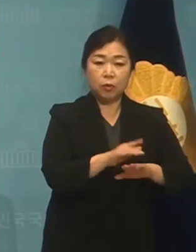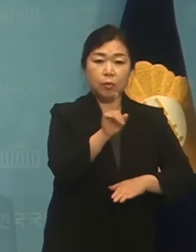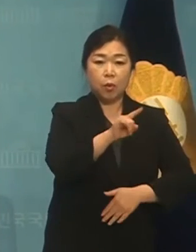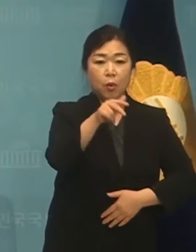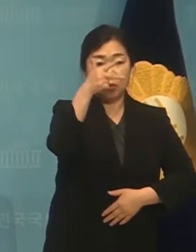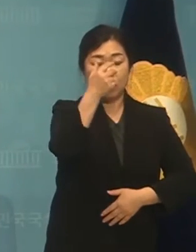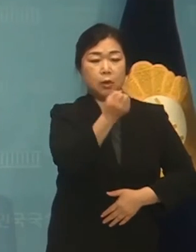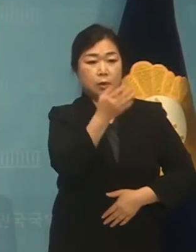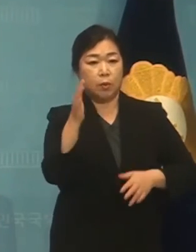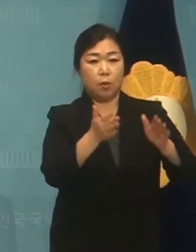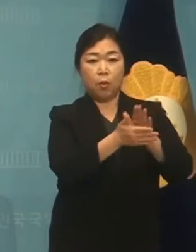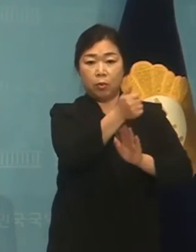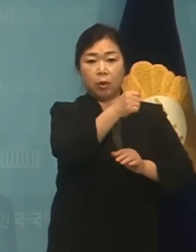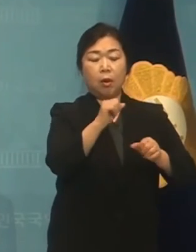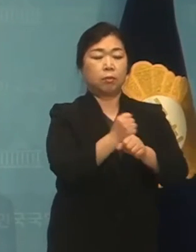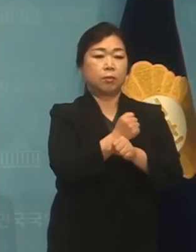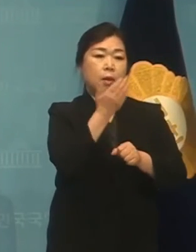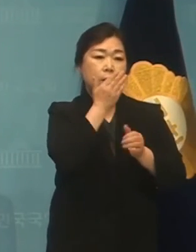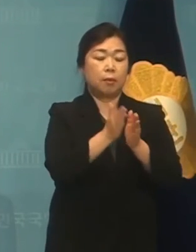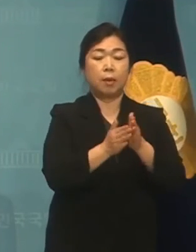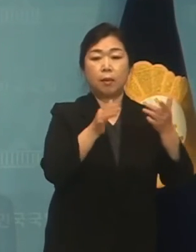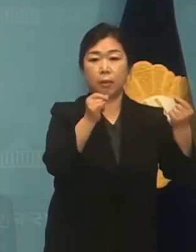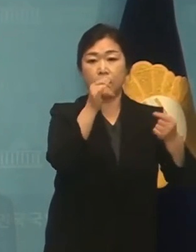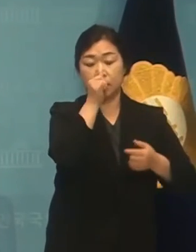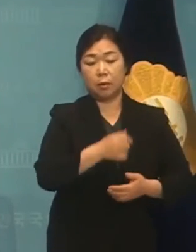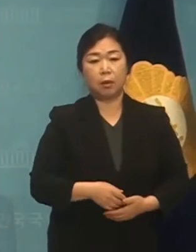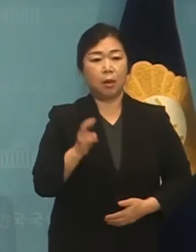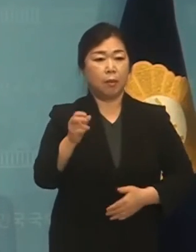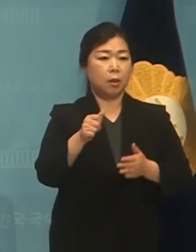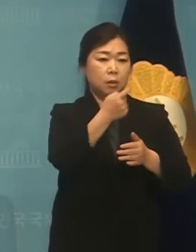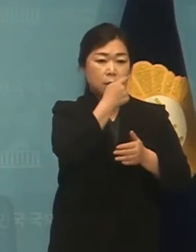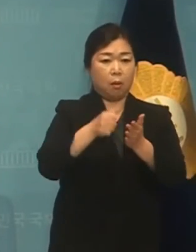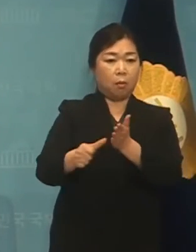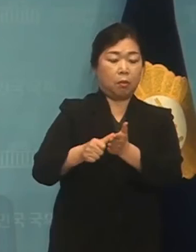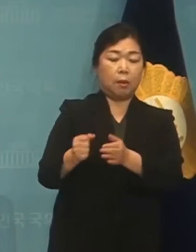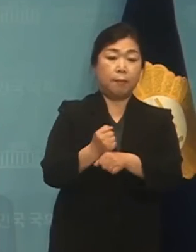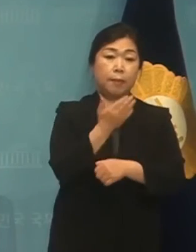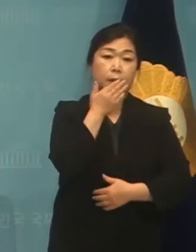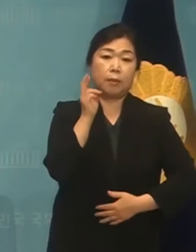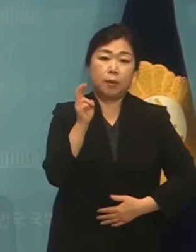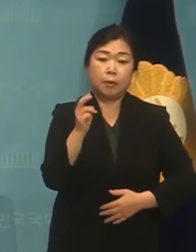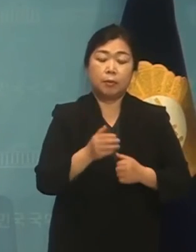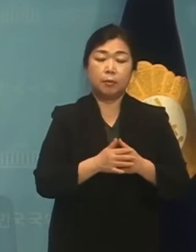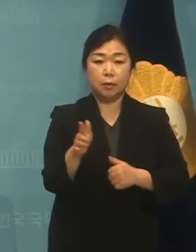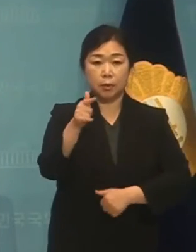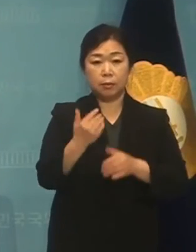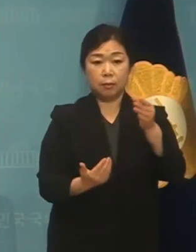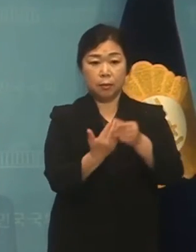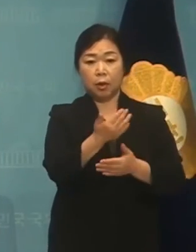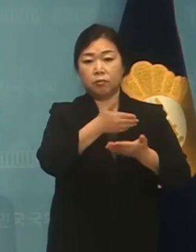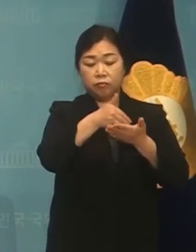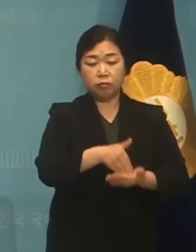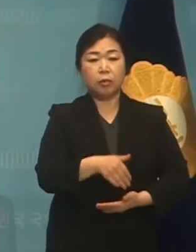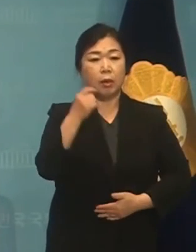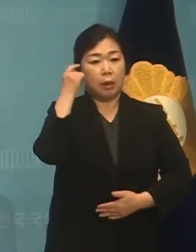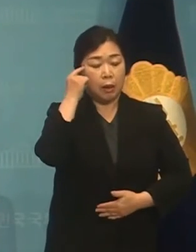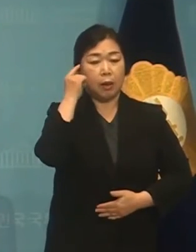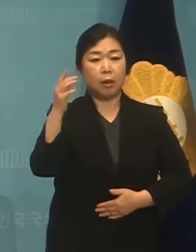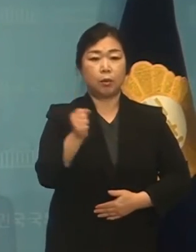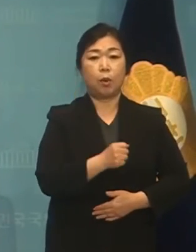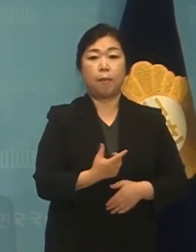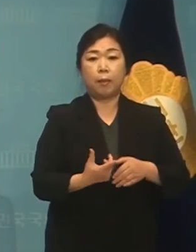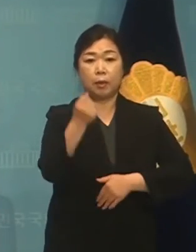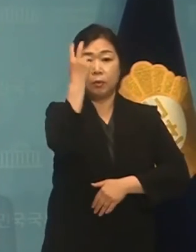공모했다고 합니다. 이미 증거인멸이 이루어지고 있을 수도 있습니다. 이 사안의 엄중함을 인식하고